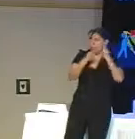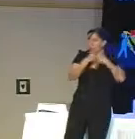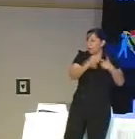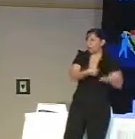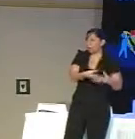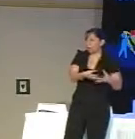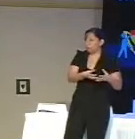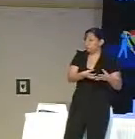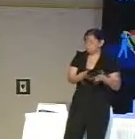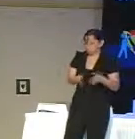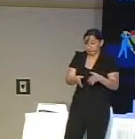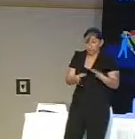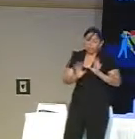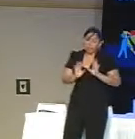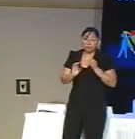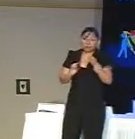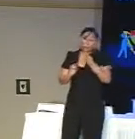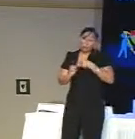no lo va a poder hacer.